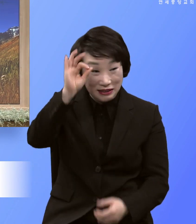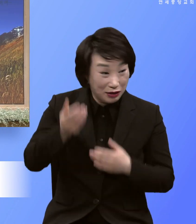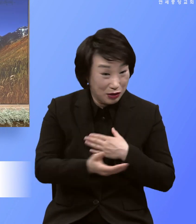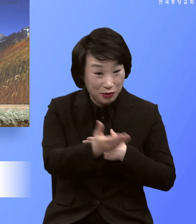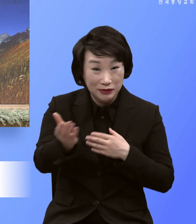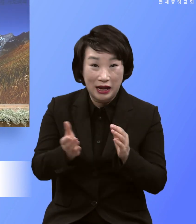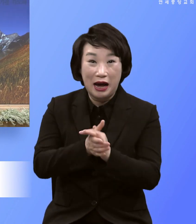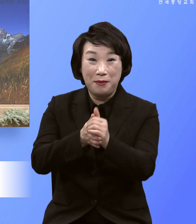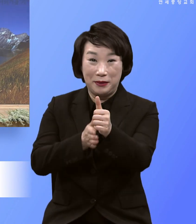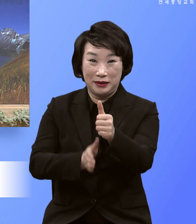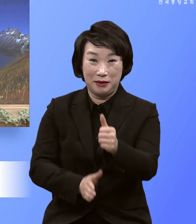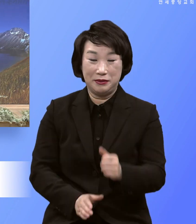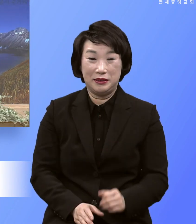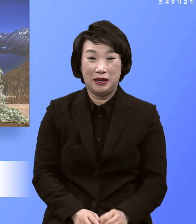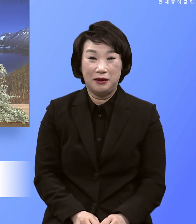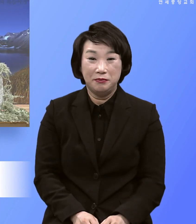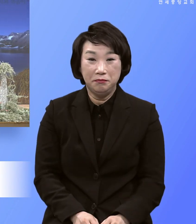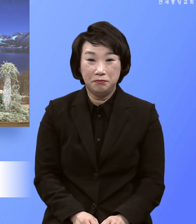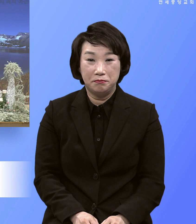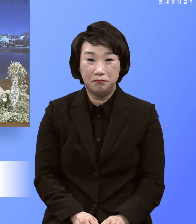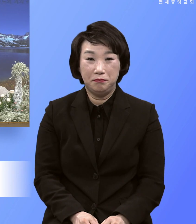인정하시면 아멘합시다.